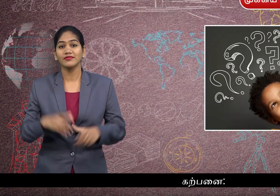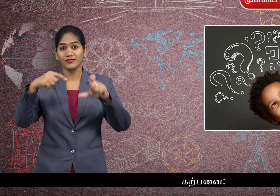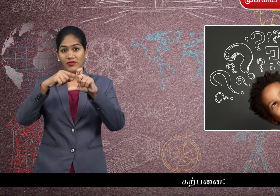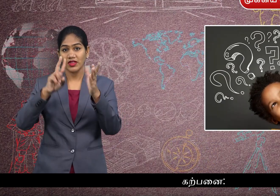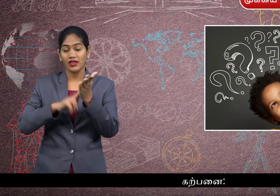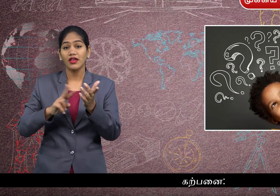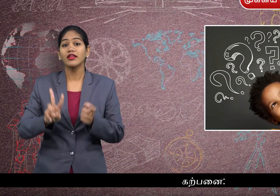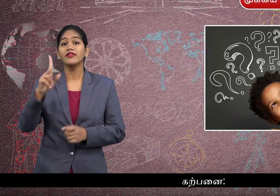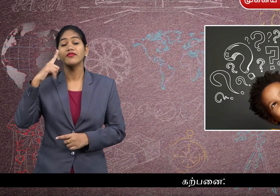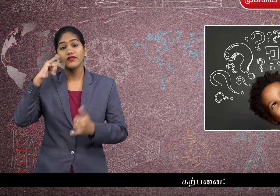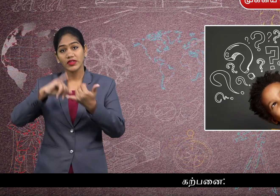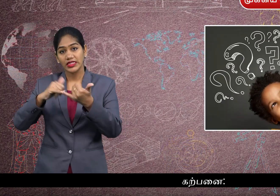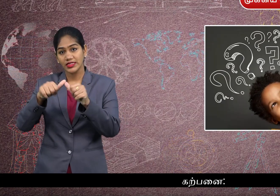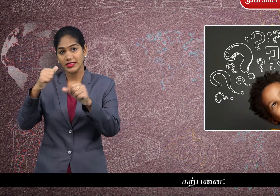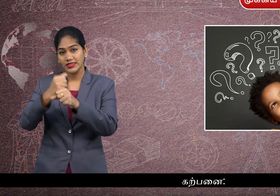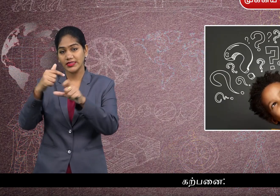கற்பனை,